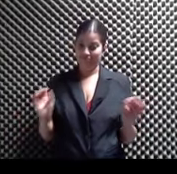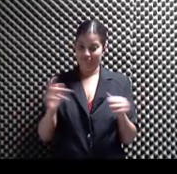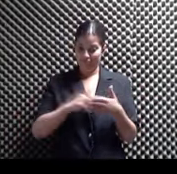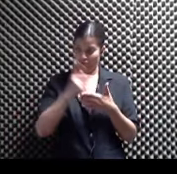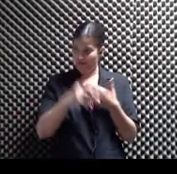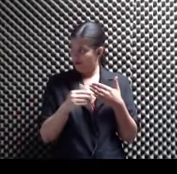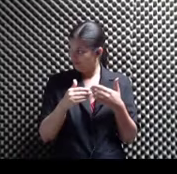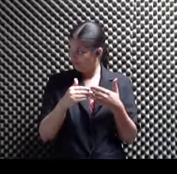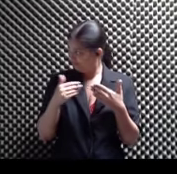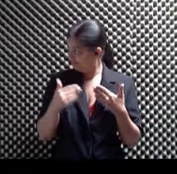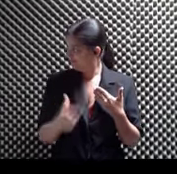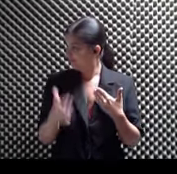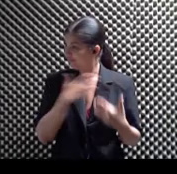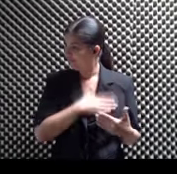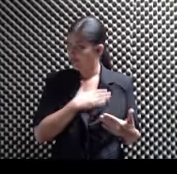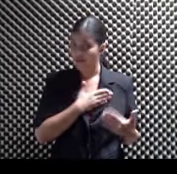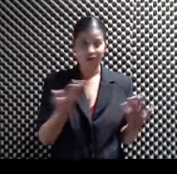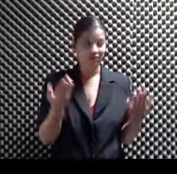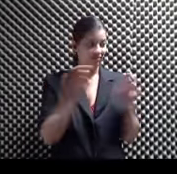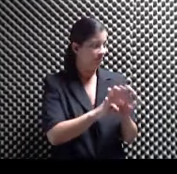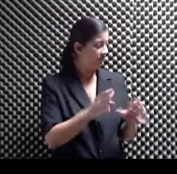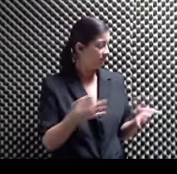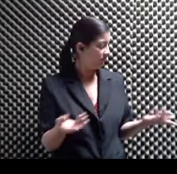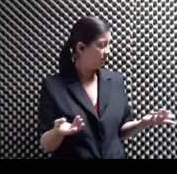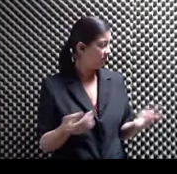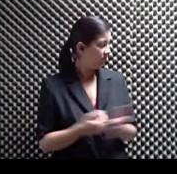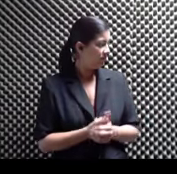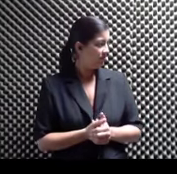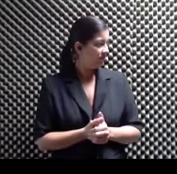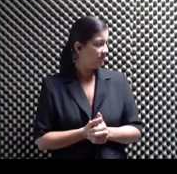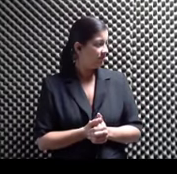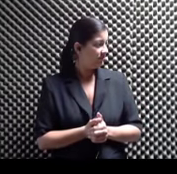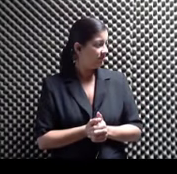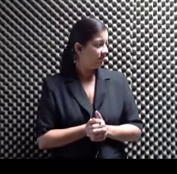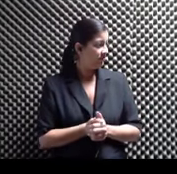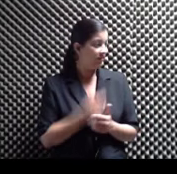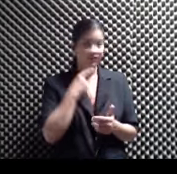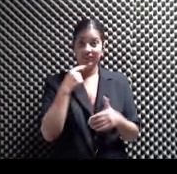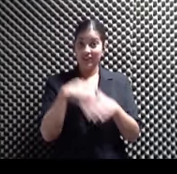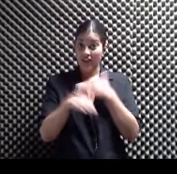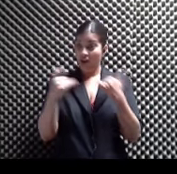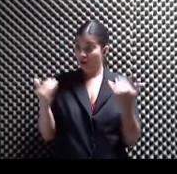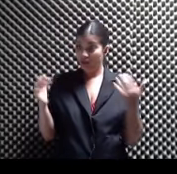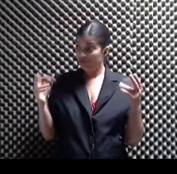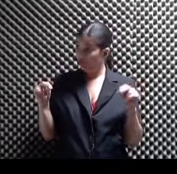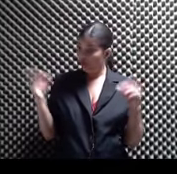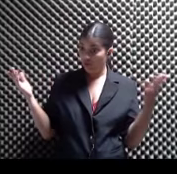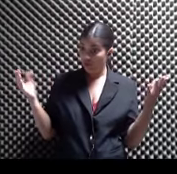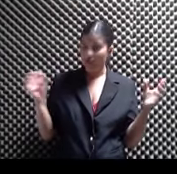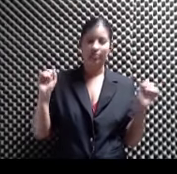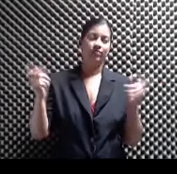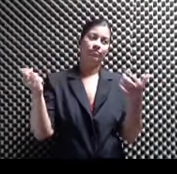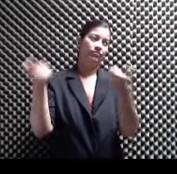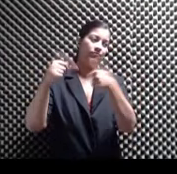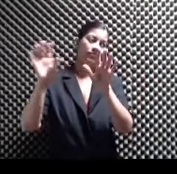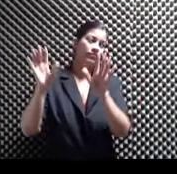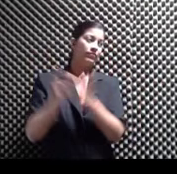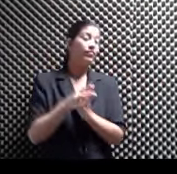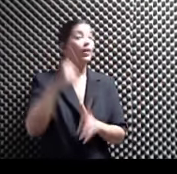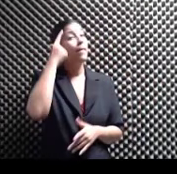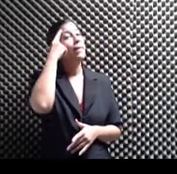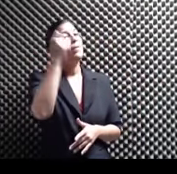programa. No, aquella la que pero está muerta la risa. ¿Que se me va el aire? No, pero es que él va a entrar ahora. Ah, ¿no? Bueno, whatever. Mira, la memoria